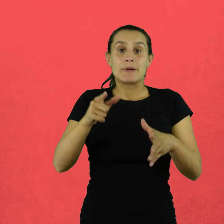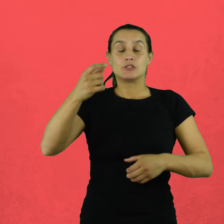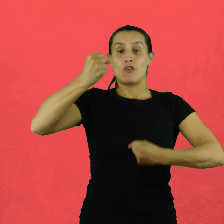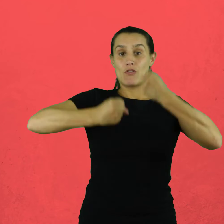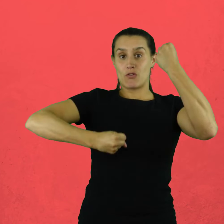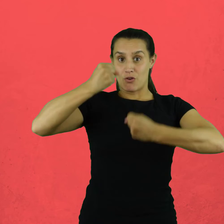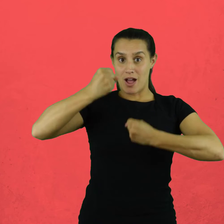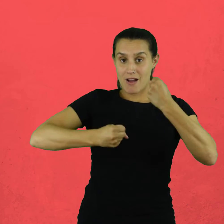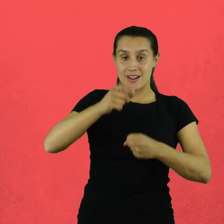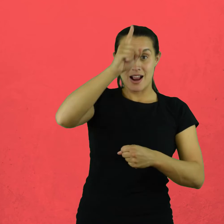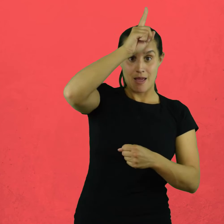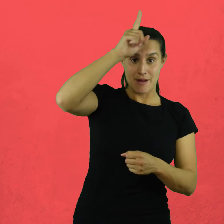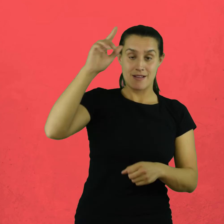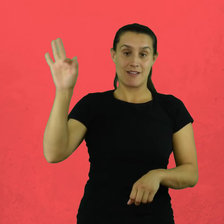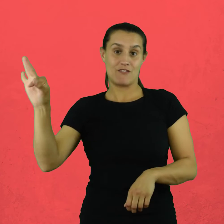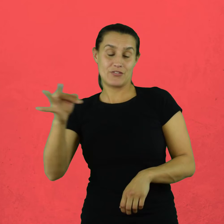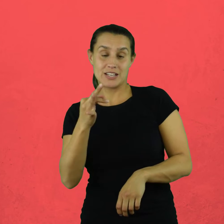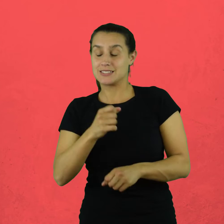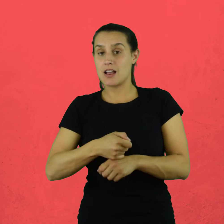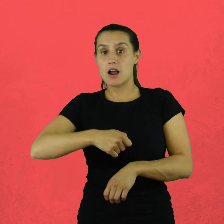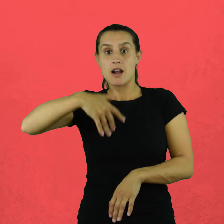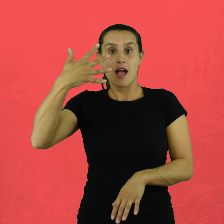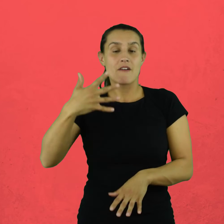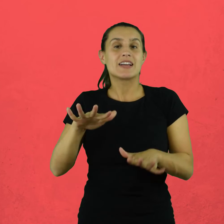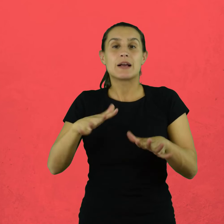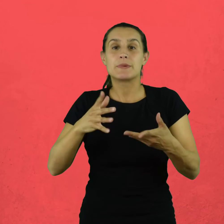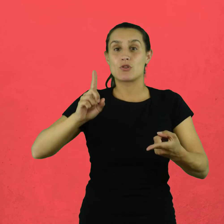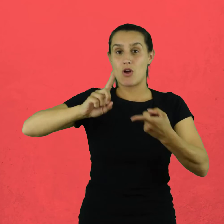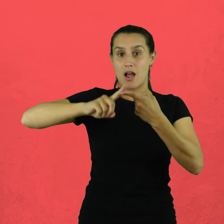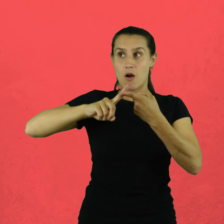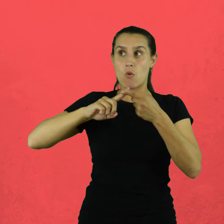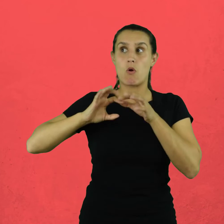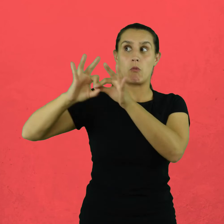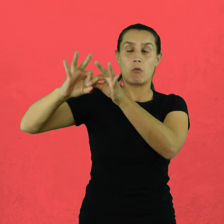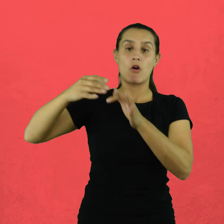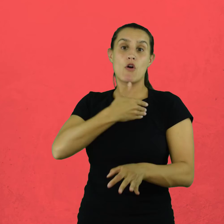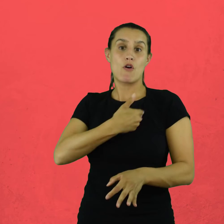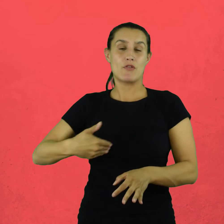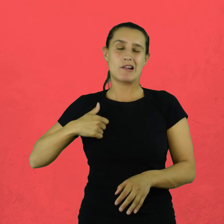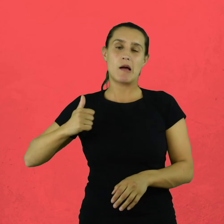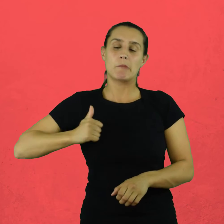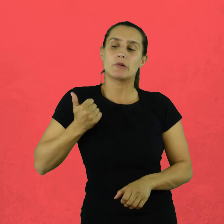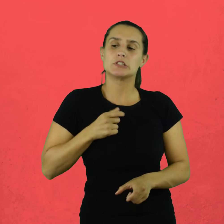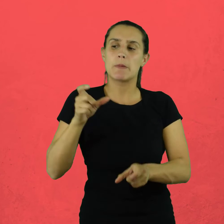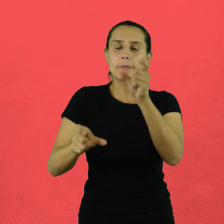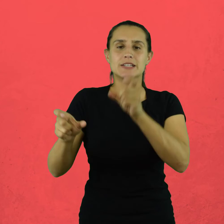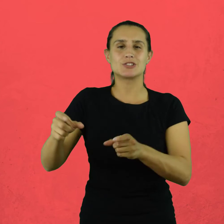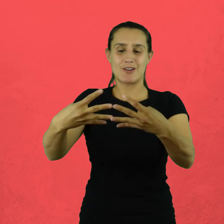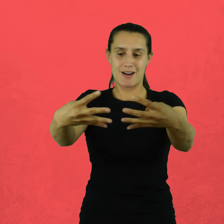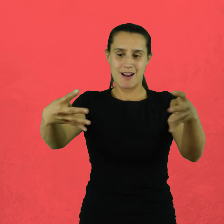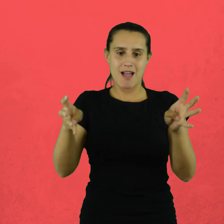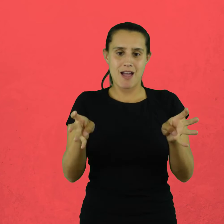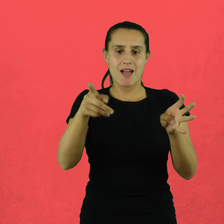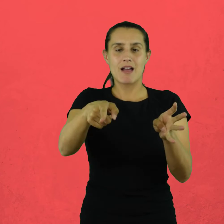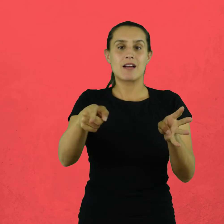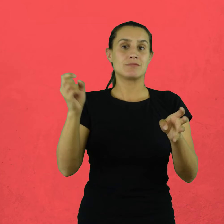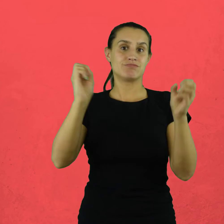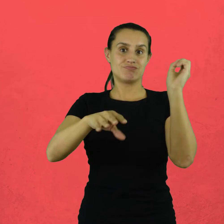casos más terribles de impunidad fue el de los industriales alemanes y japoneses, responsables de aliarse con sus gobiernos y de aprovechar el